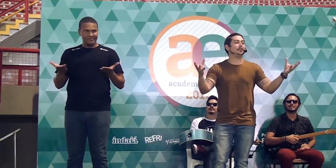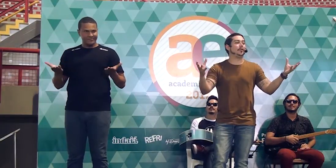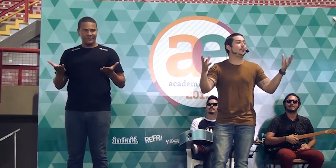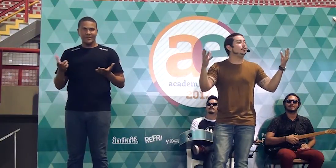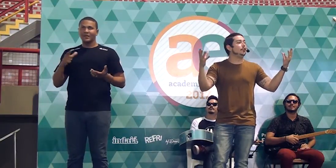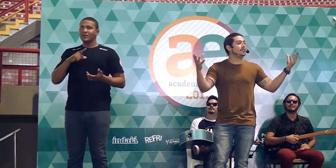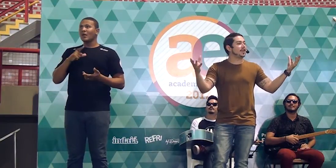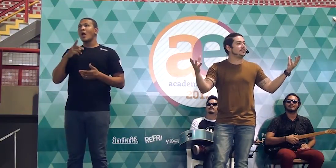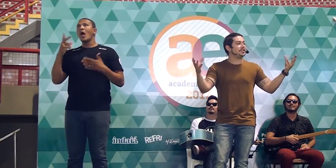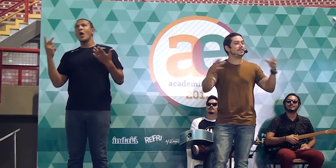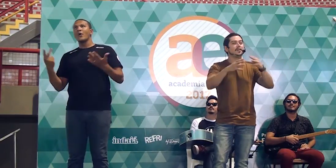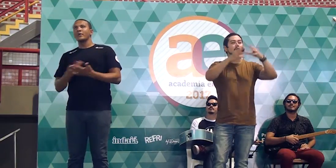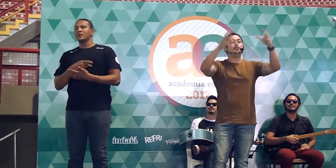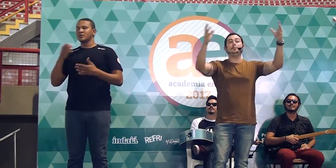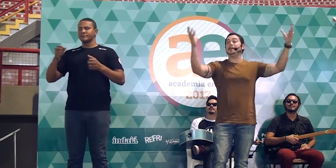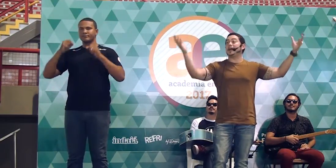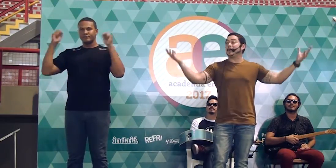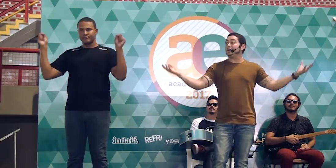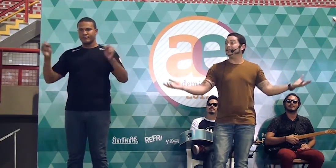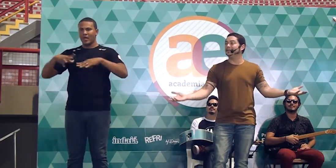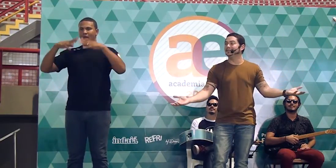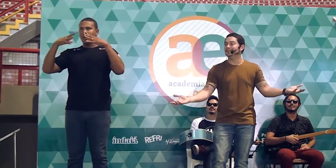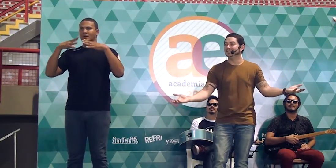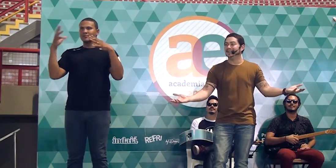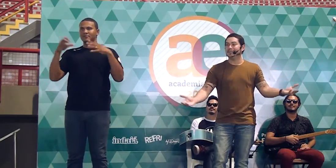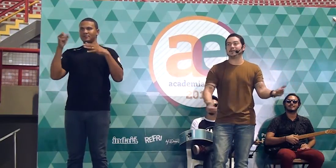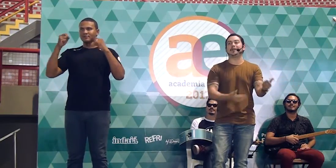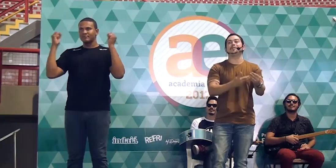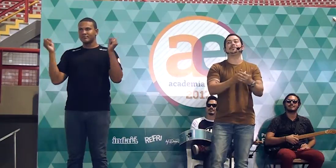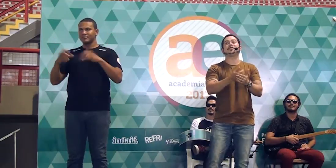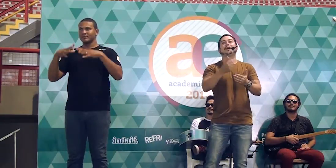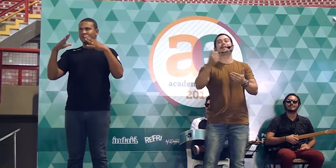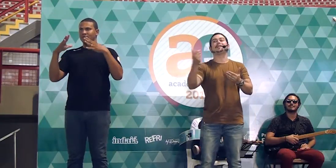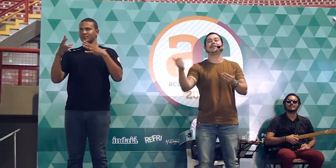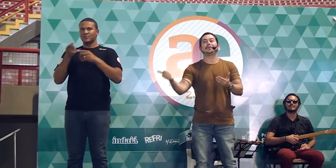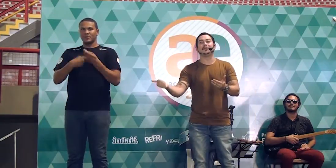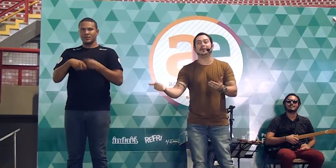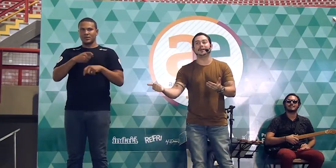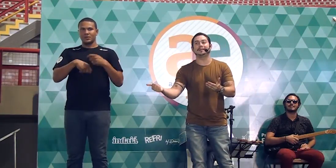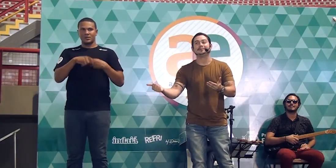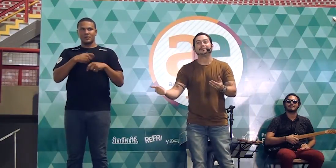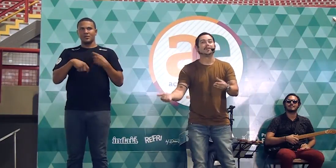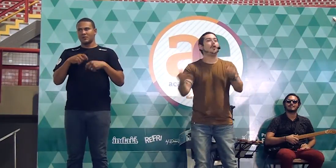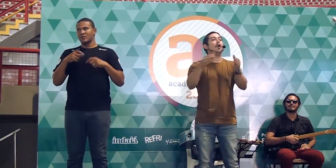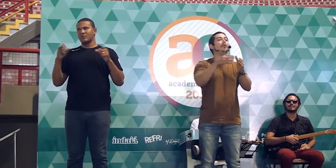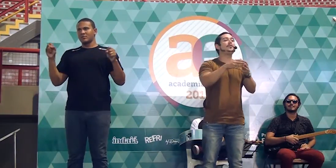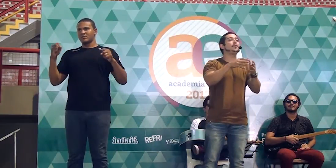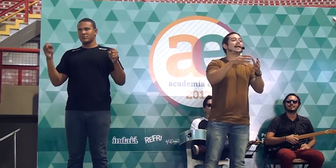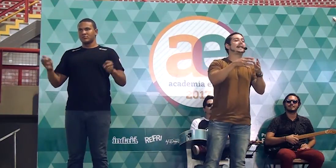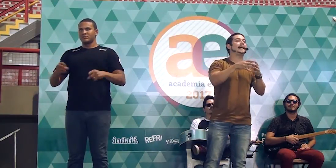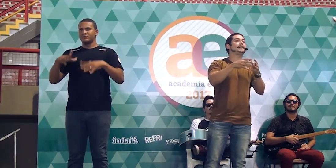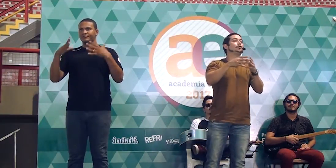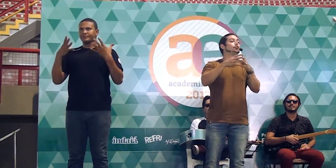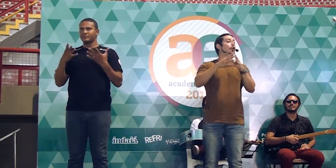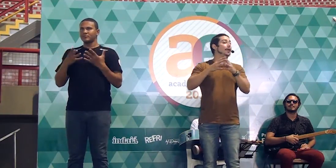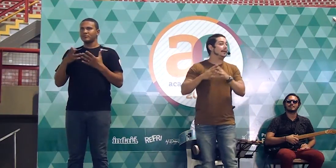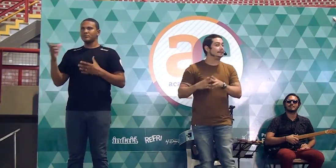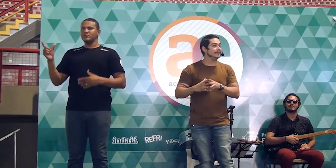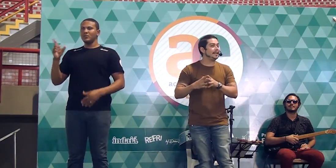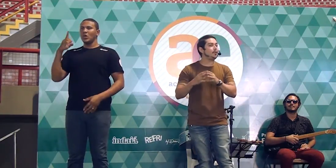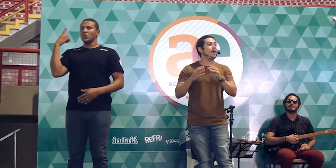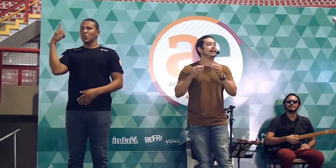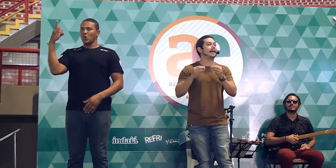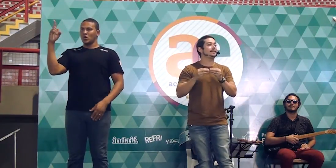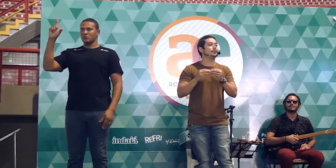milagre econômico, o nome já diz, um milagre, porque geralmente a gente tem uma crise econômica. Houve uma queda do